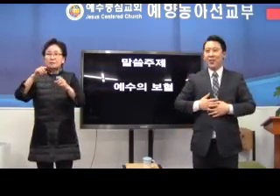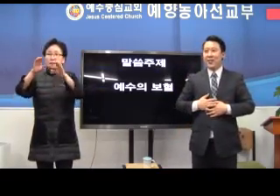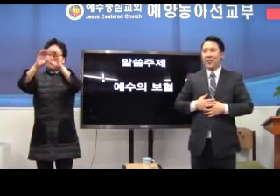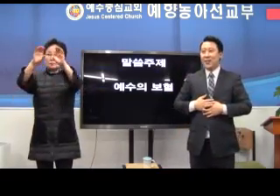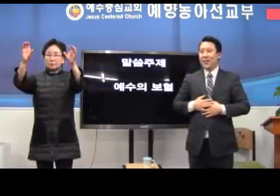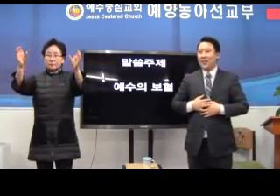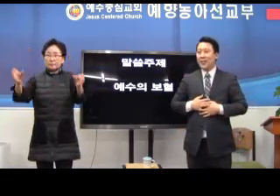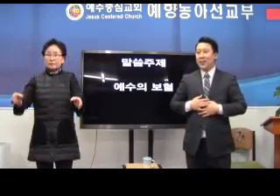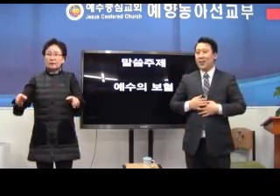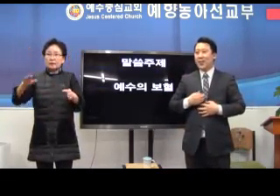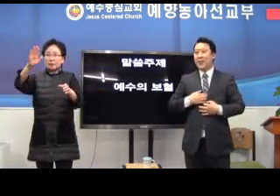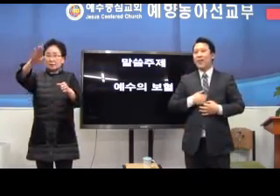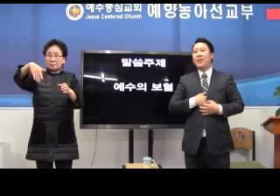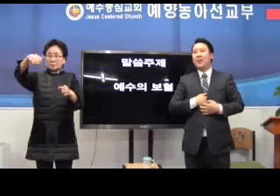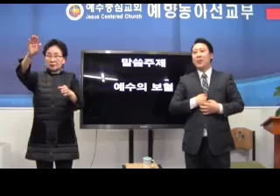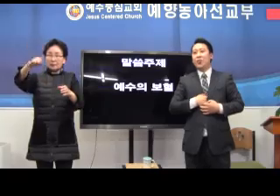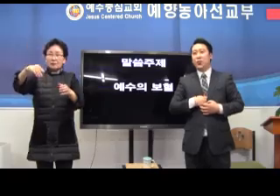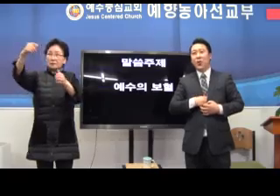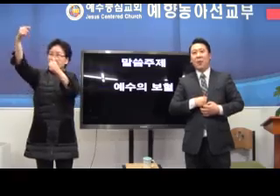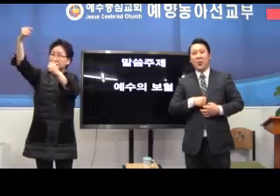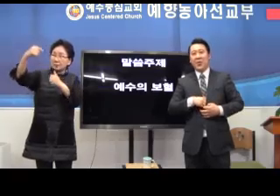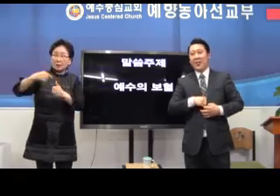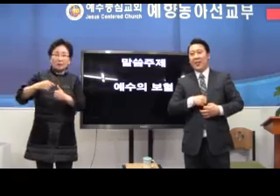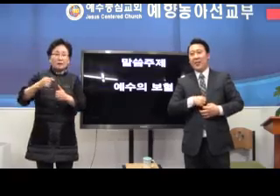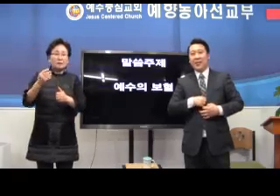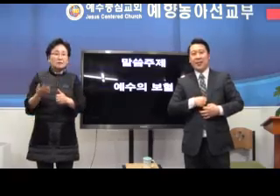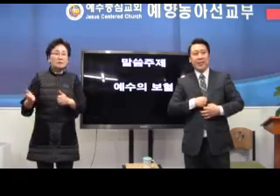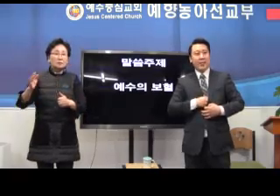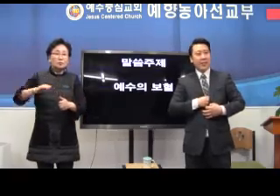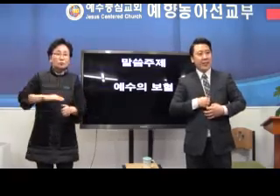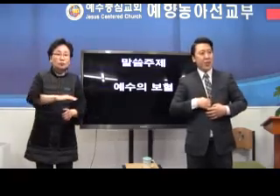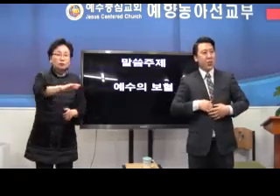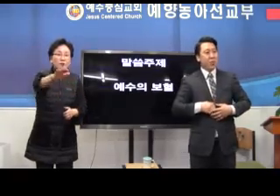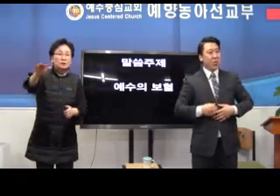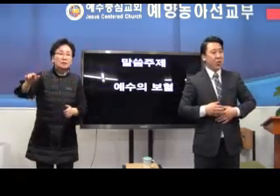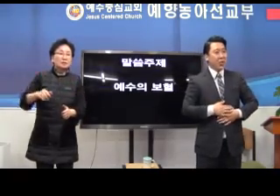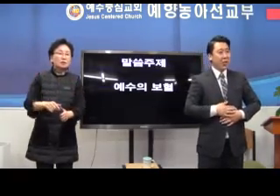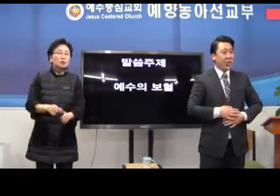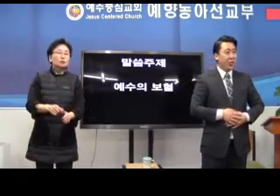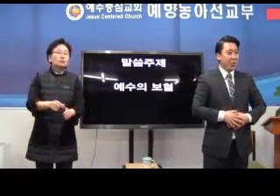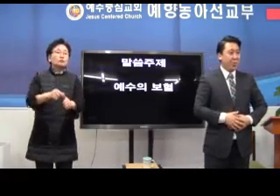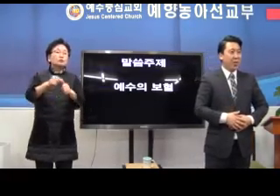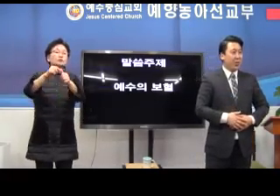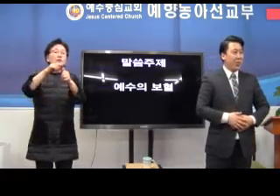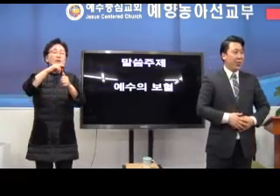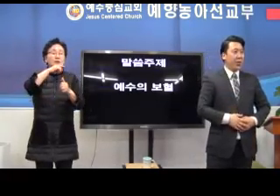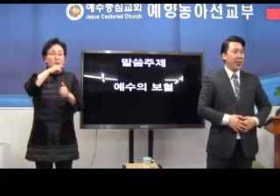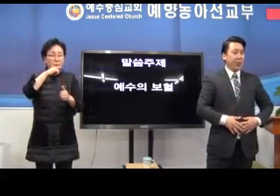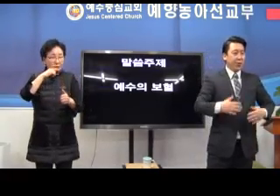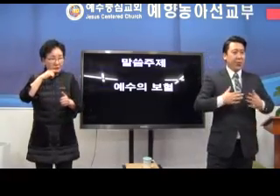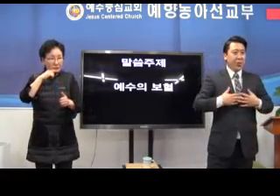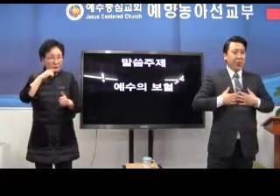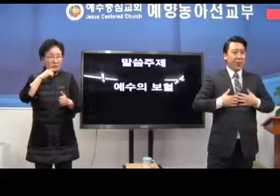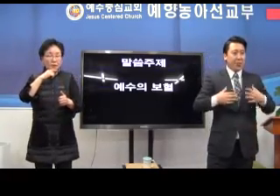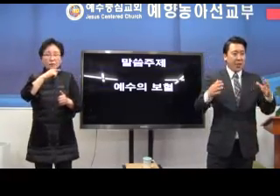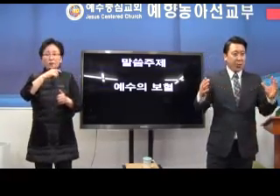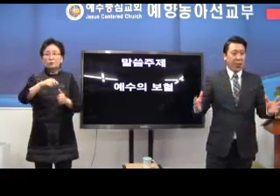우리는 그 구원의 피를 예수님이 전에 우리 십자가를 위해서 우리 죄를 위해서 십자가